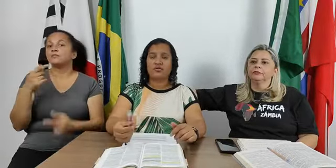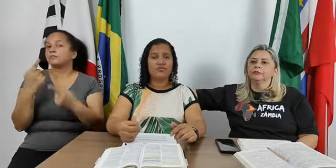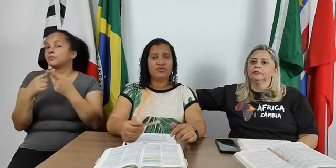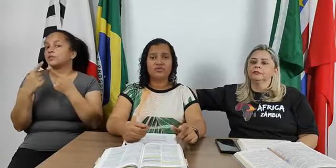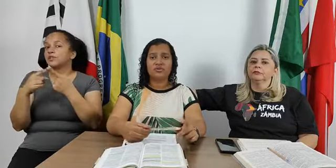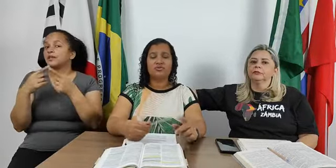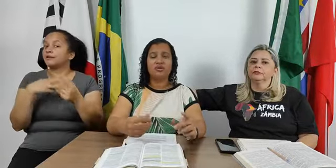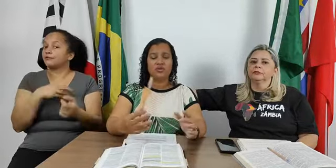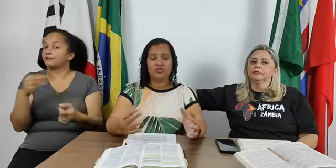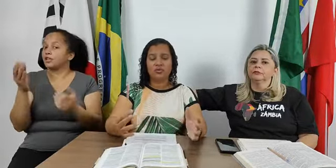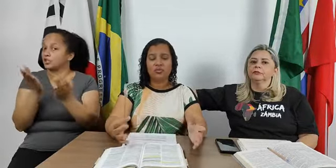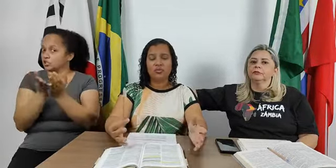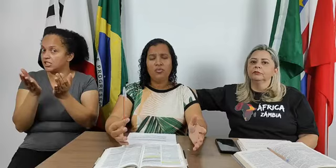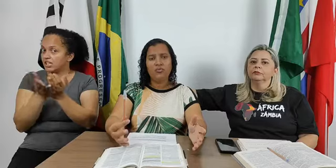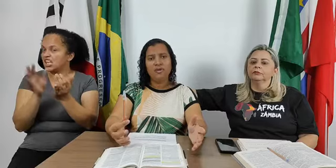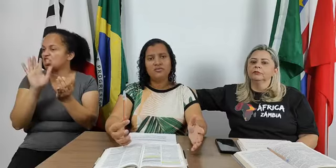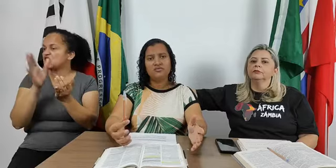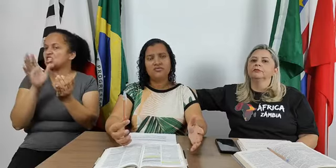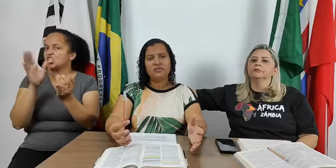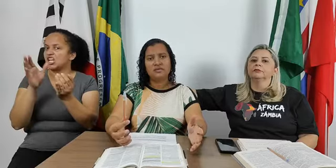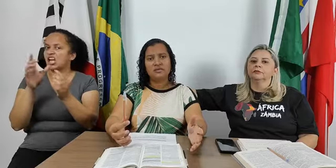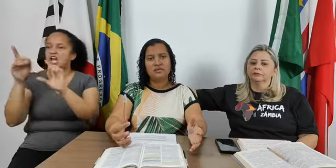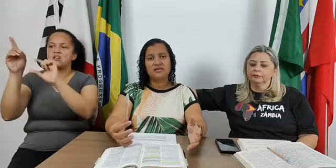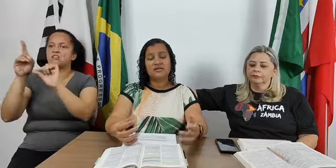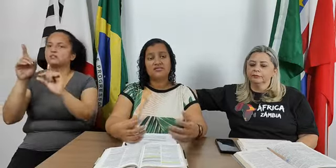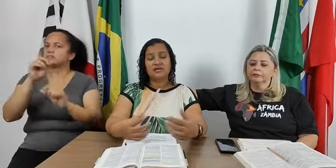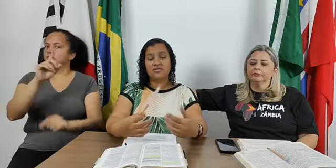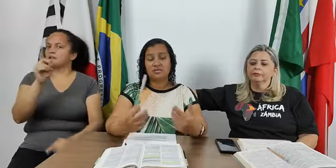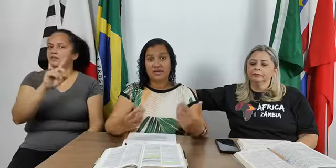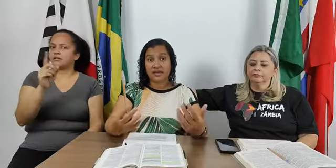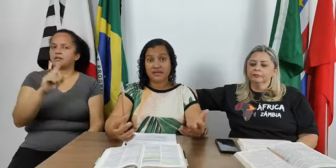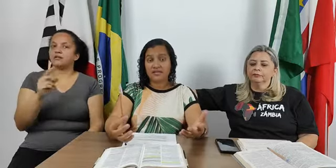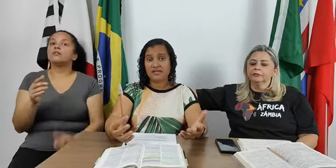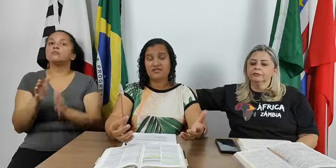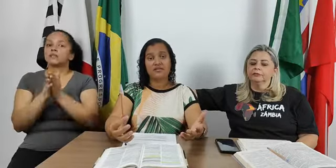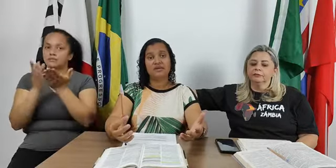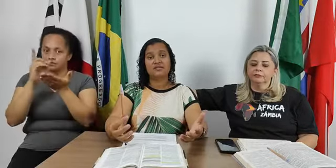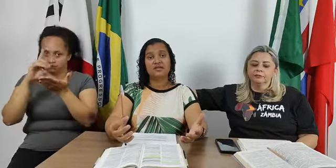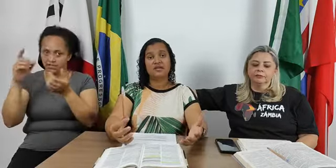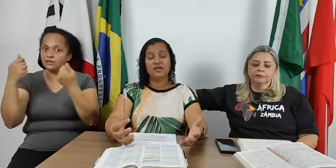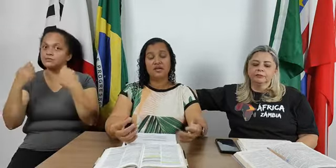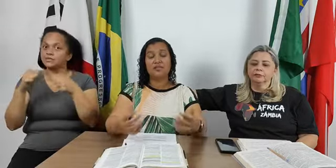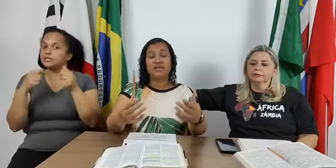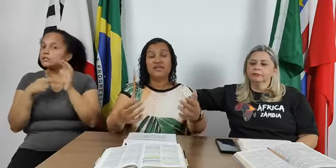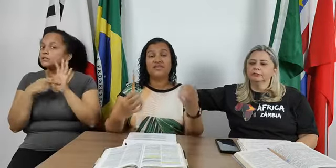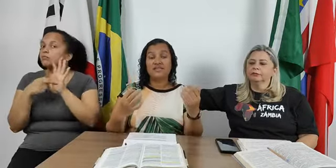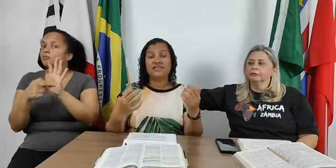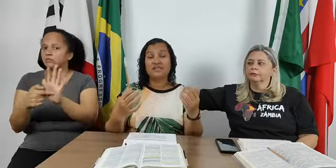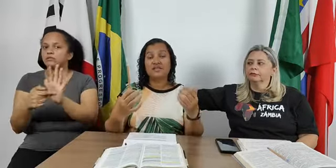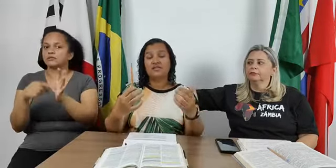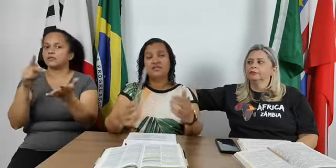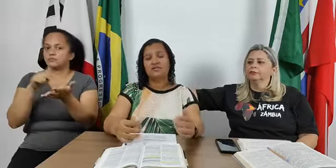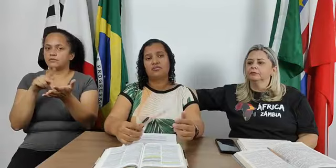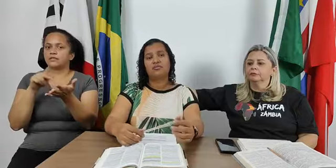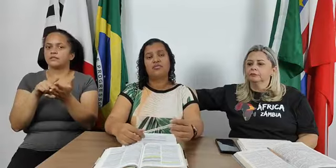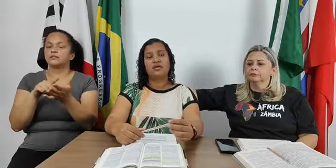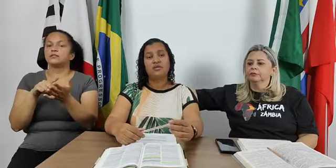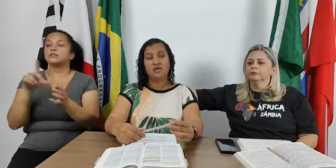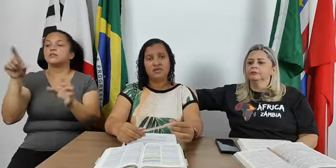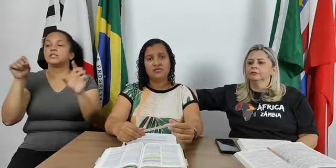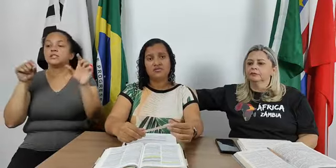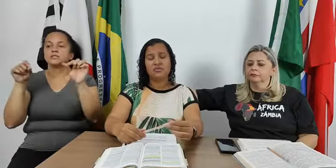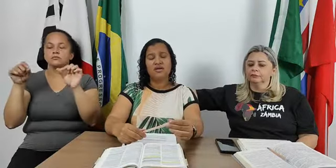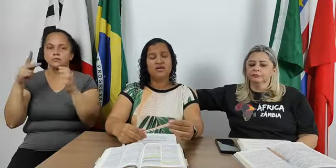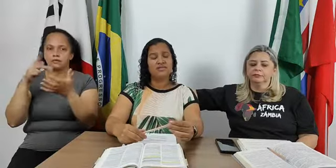já está convertido. Em algum momento da vida dele, essa verdade terá que ser revelada a ele, para que ele decida por